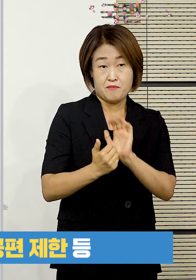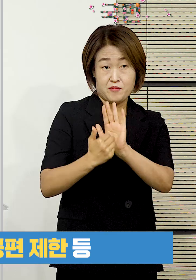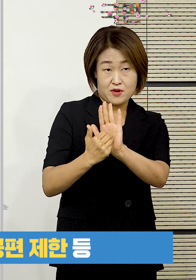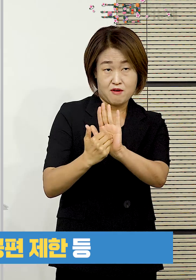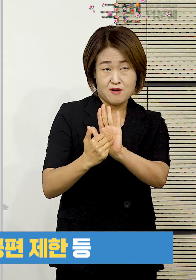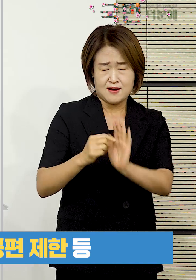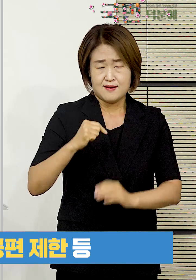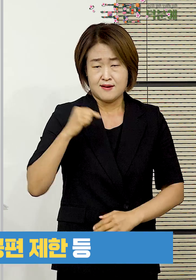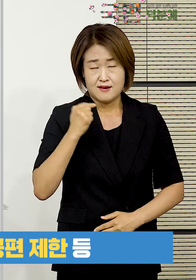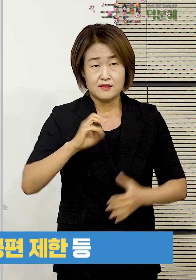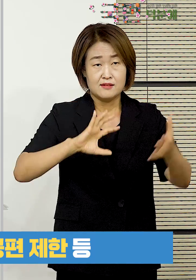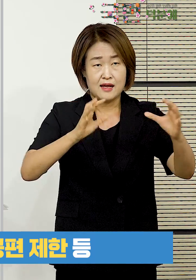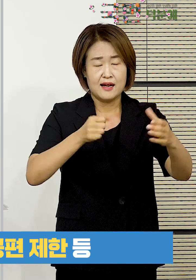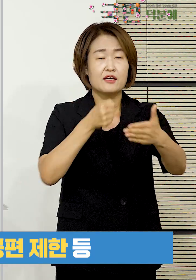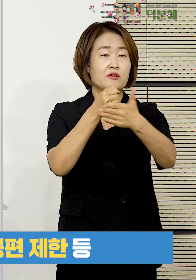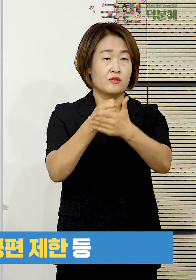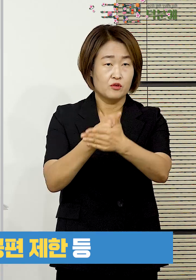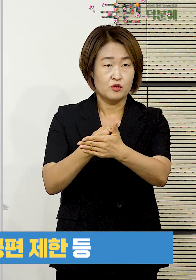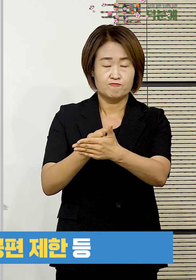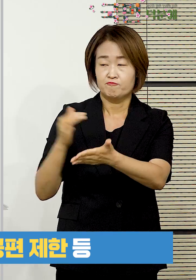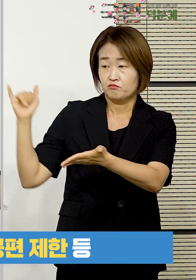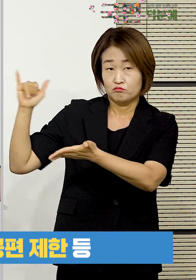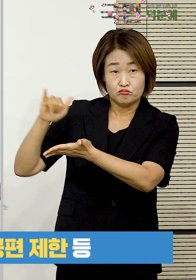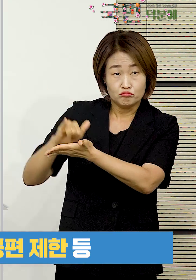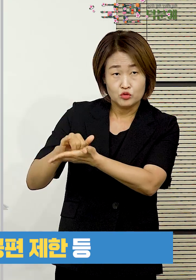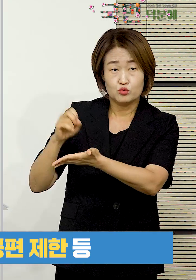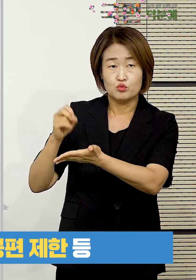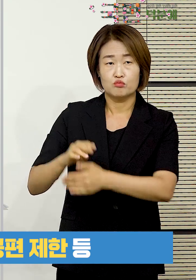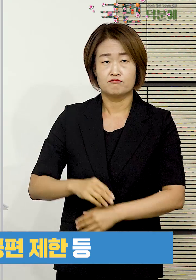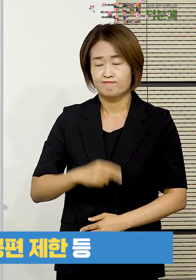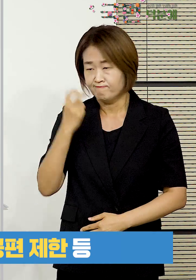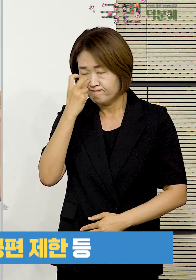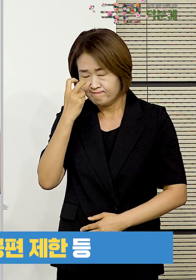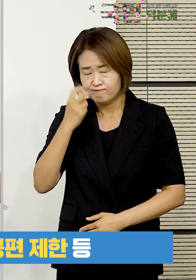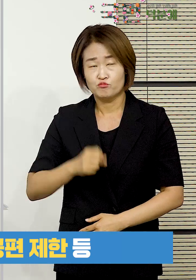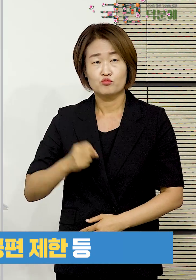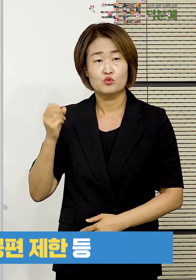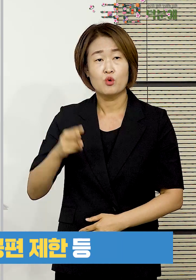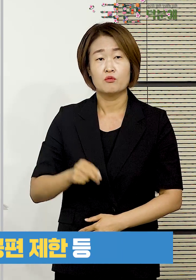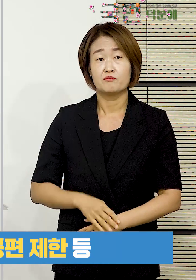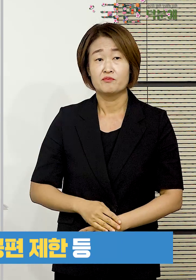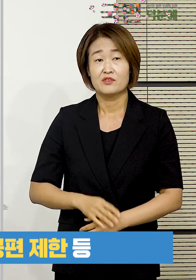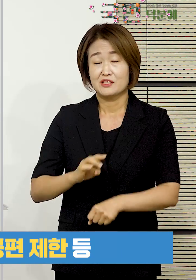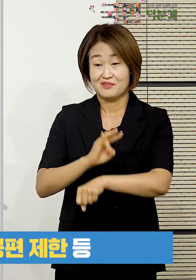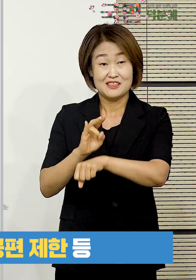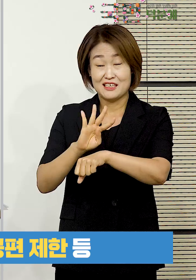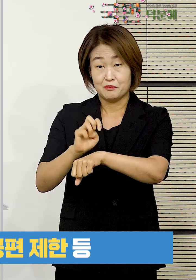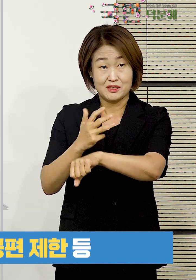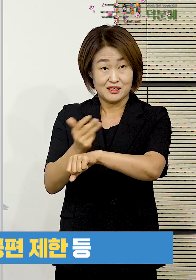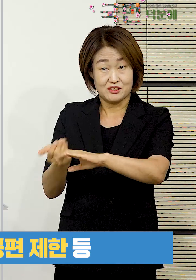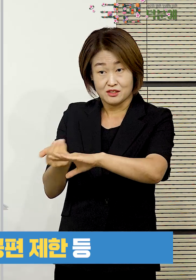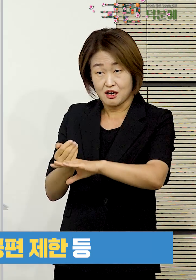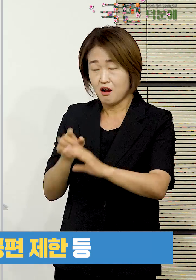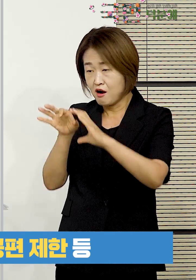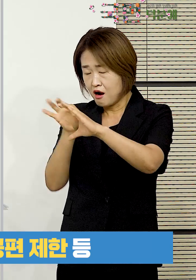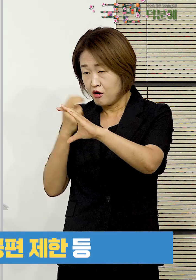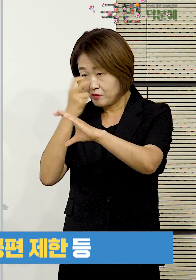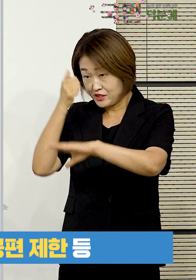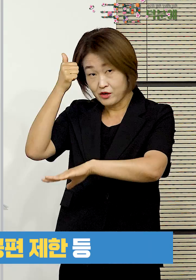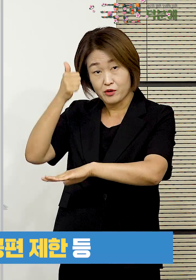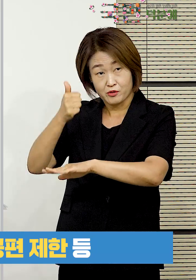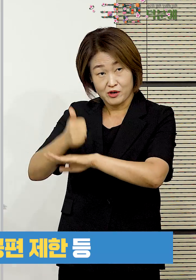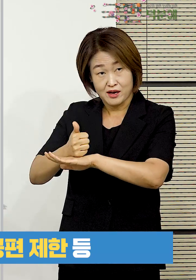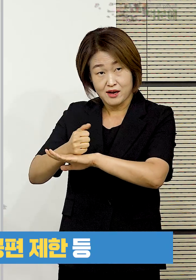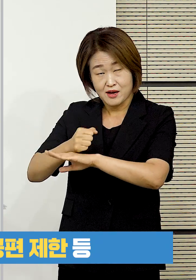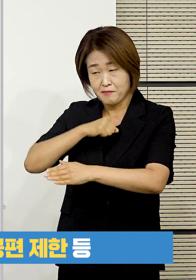강화 대상 국가를 지정하여 비자와 항공편을 제한하고 PCR, 음성 확인서 제출을 의무화하는 등 해외